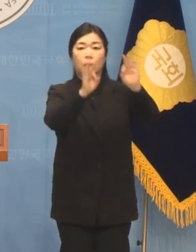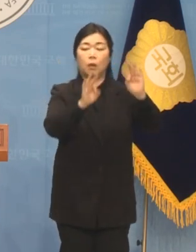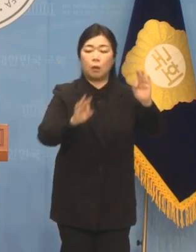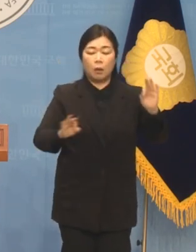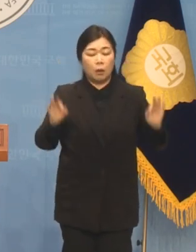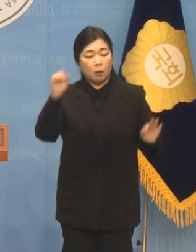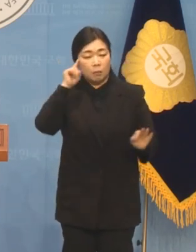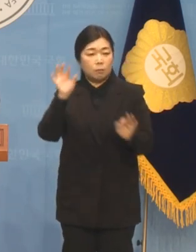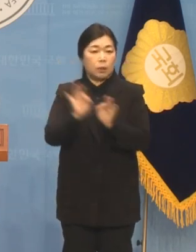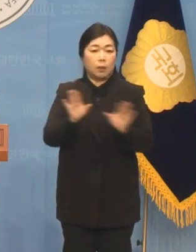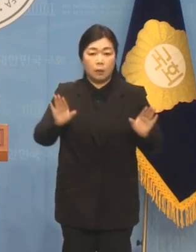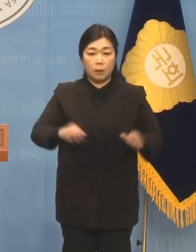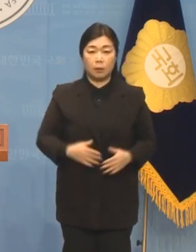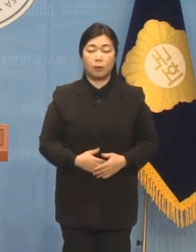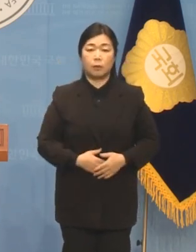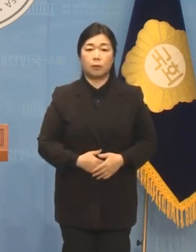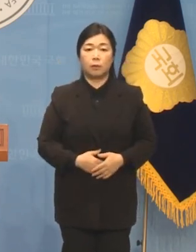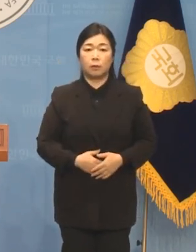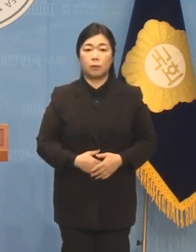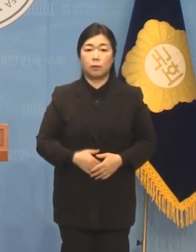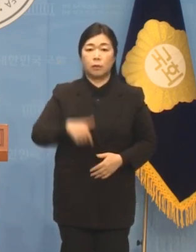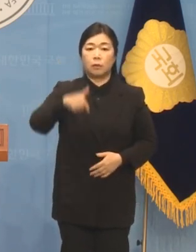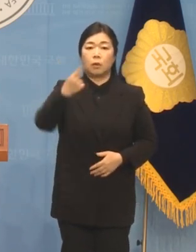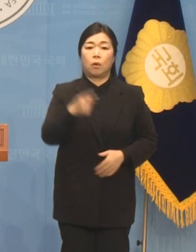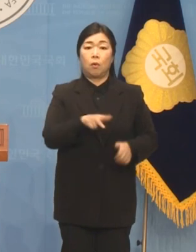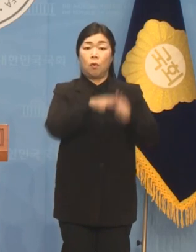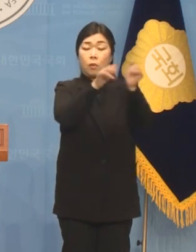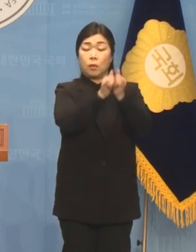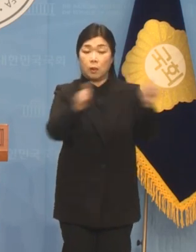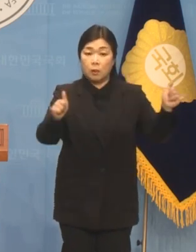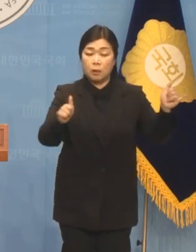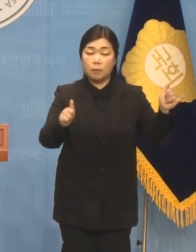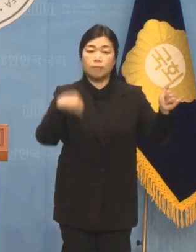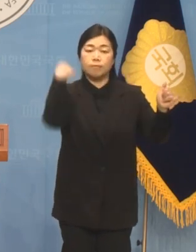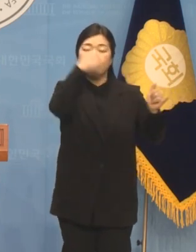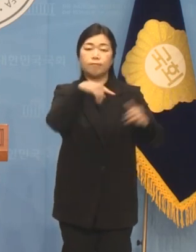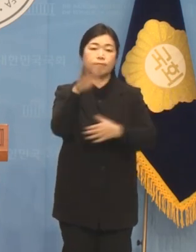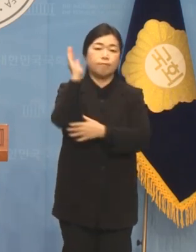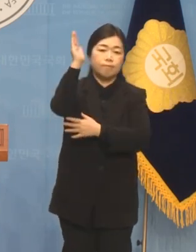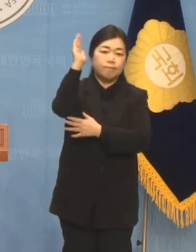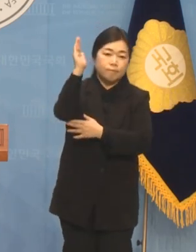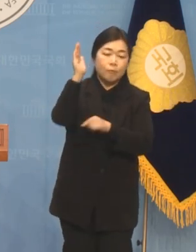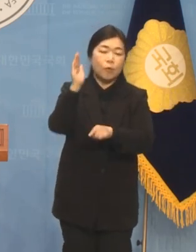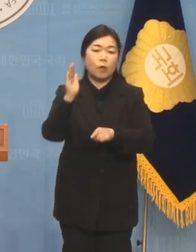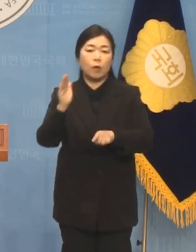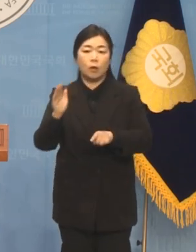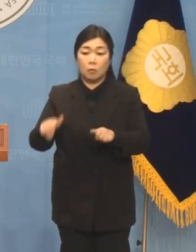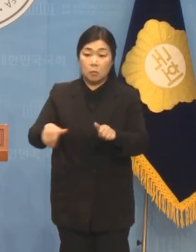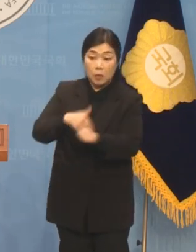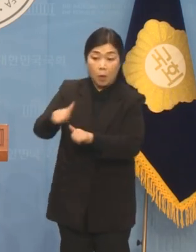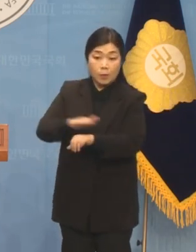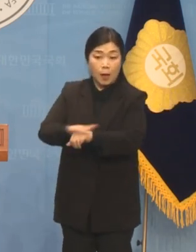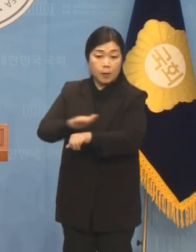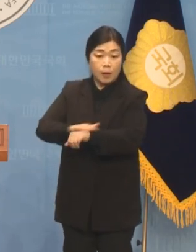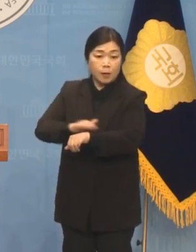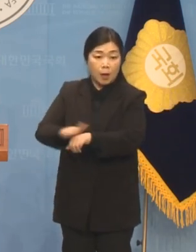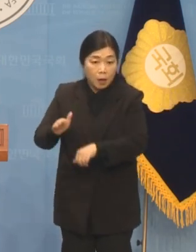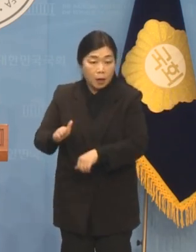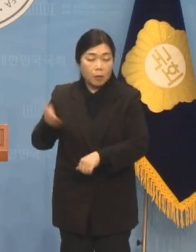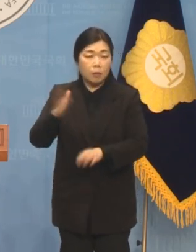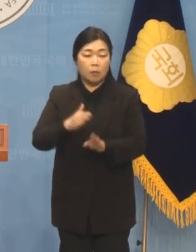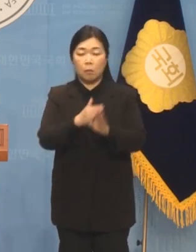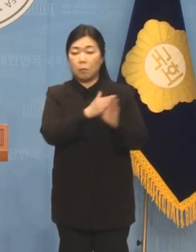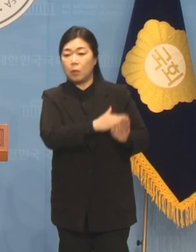않을 수가 없다. 고민정 후보는 앞에서 여건이 무르익고 있다고 하면서 뒤에서는